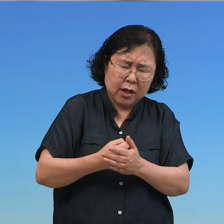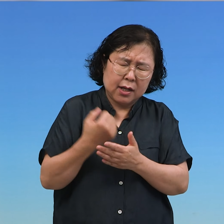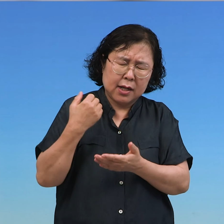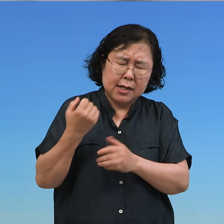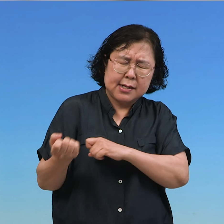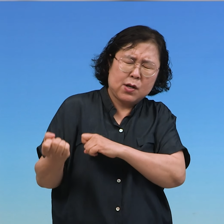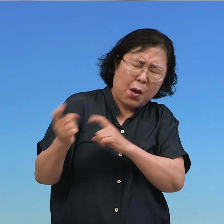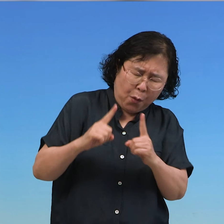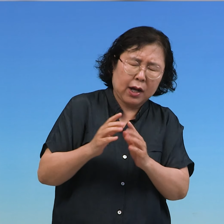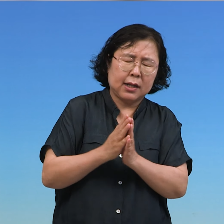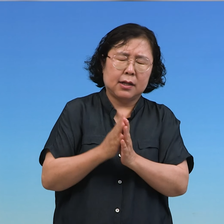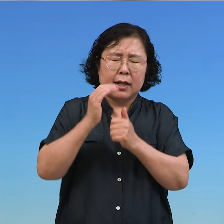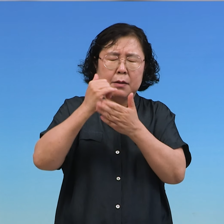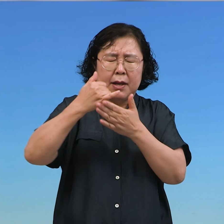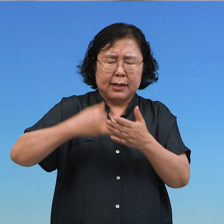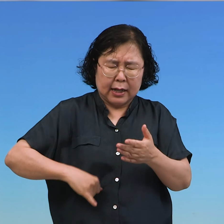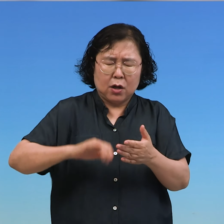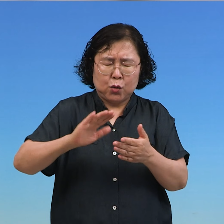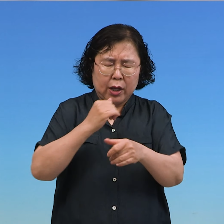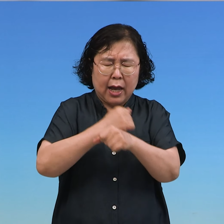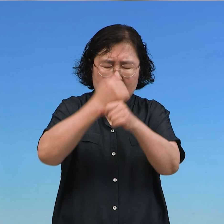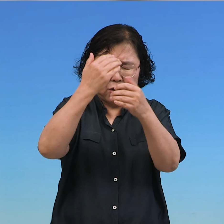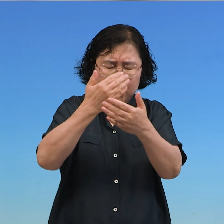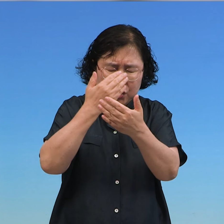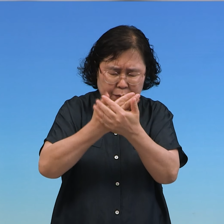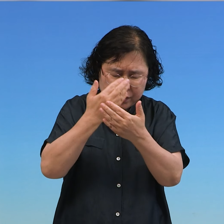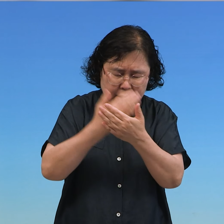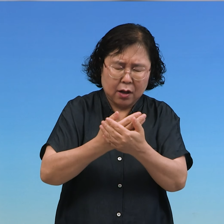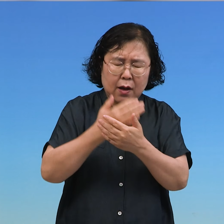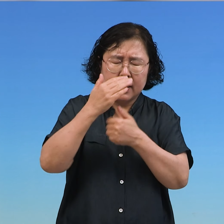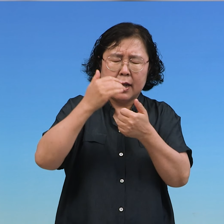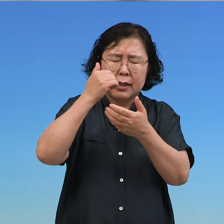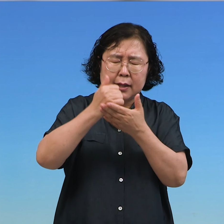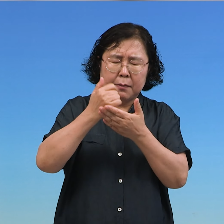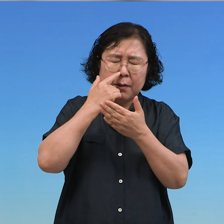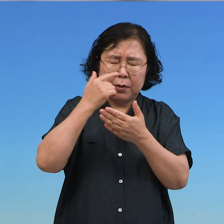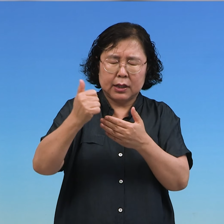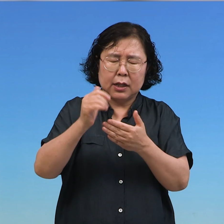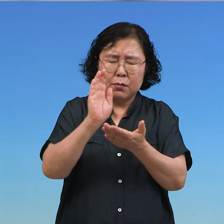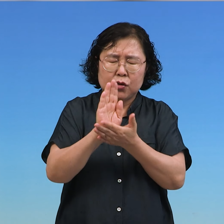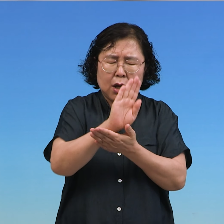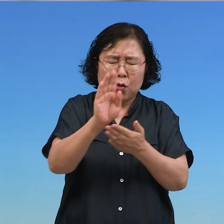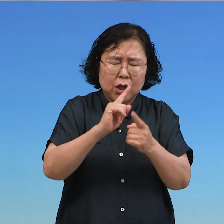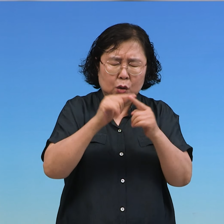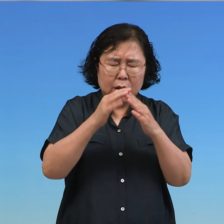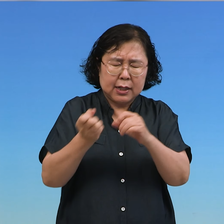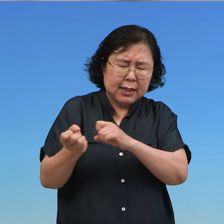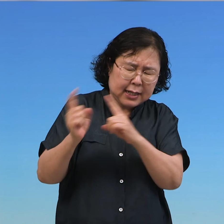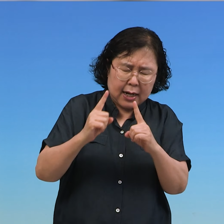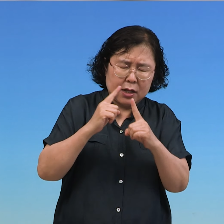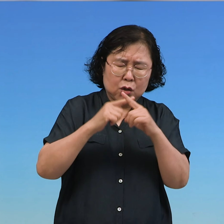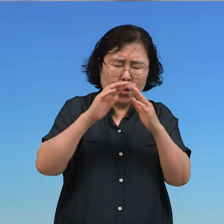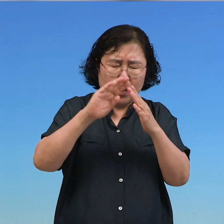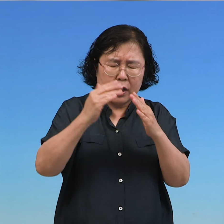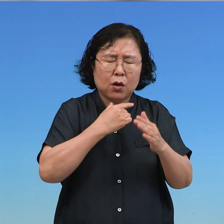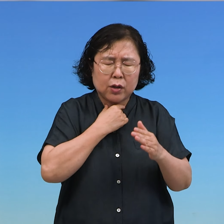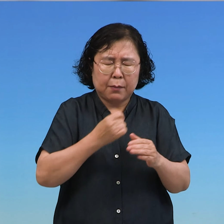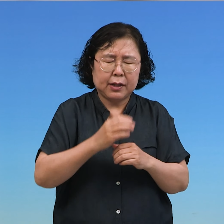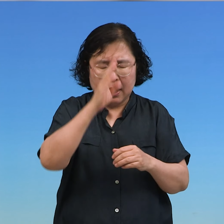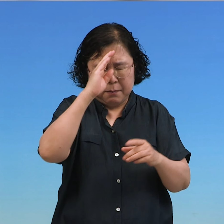그런 하나님의 자녀들 되게 하여 주시옵소서 하나님 분당 우리 교회는 살리는 교회 되기를